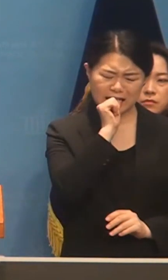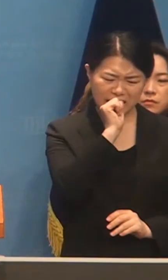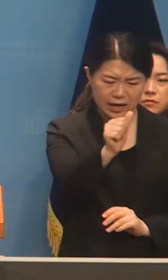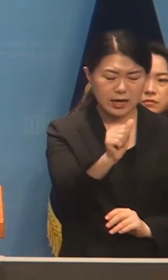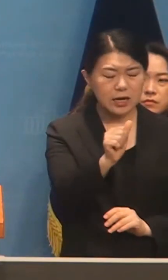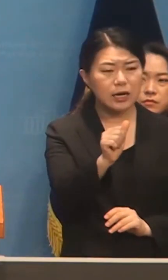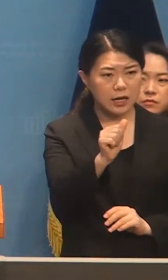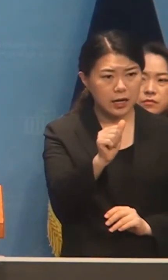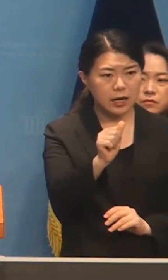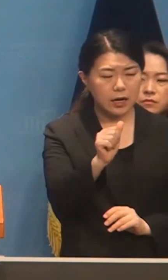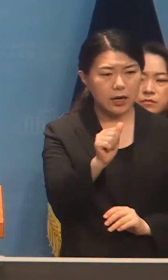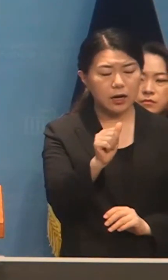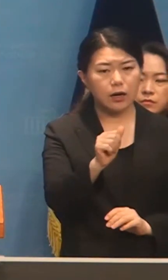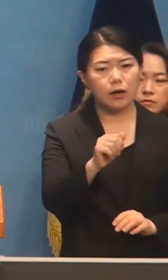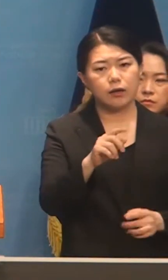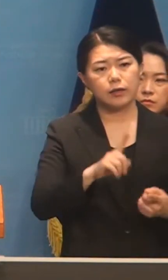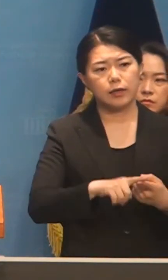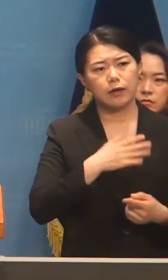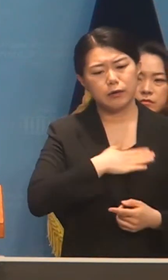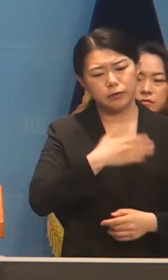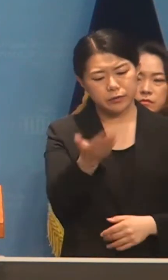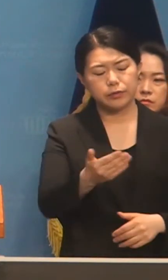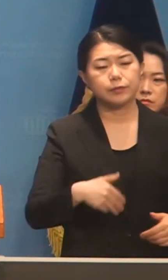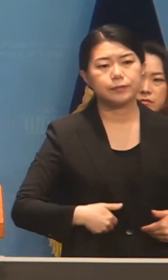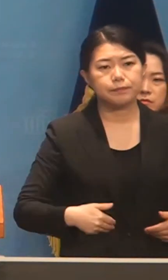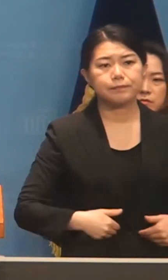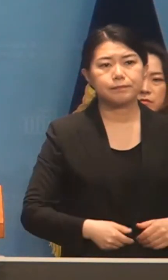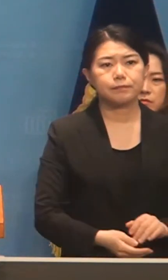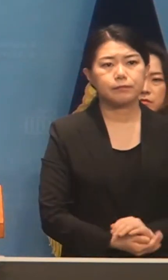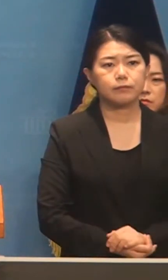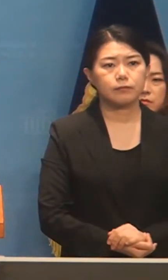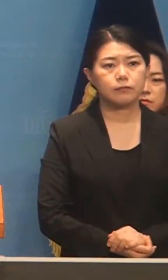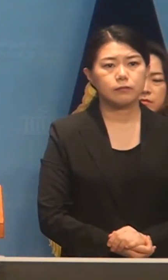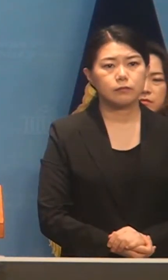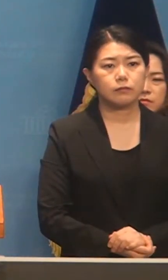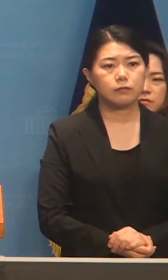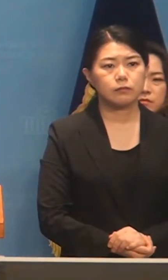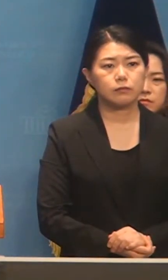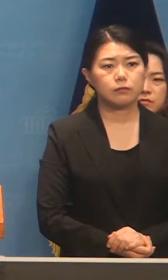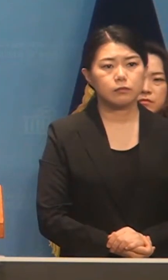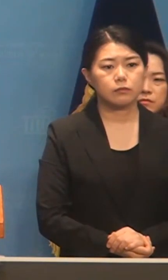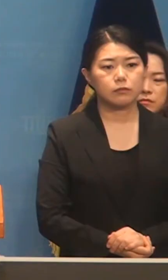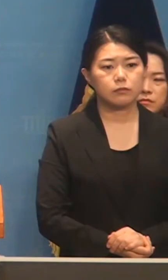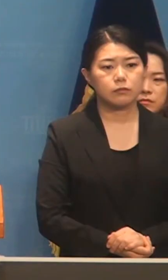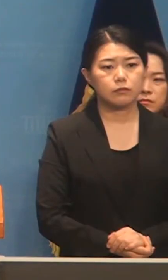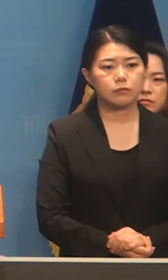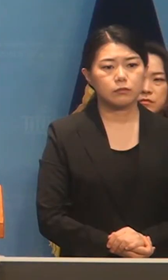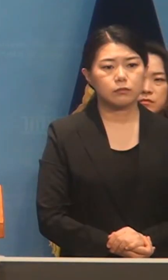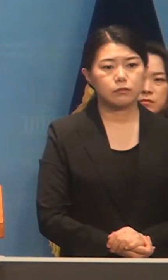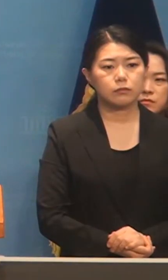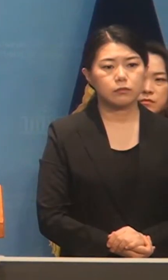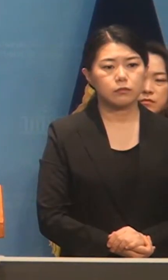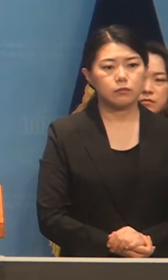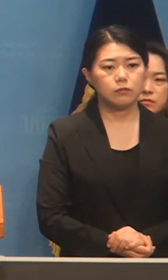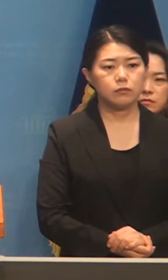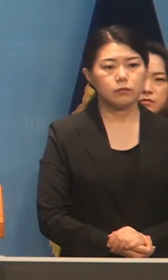않는다는 선례를 만들어야 된다고 생각합니다. 다시 한번